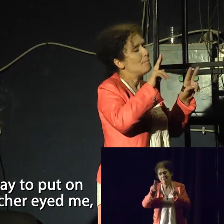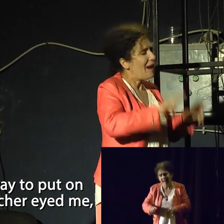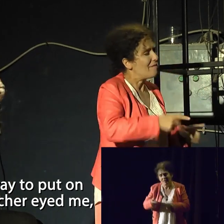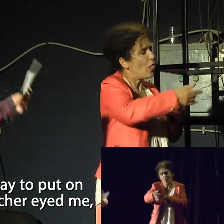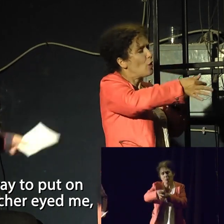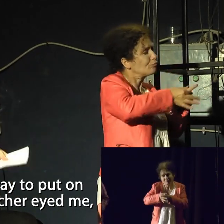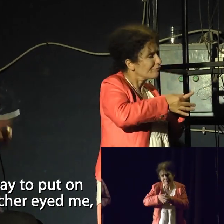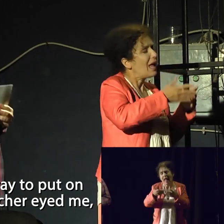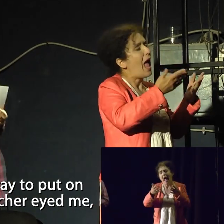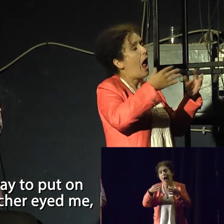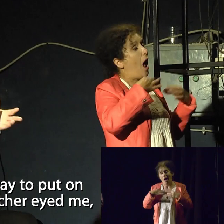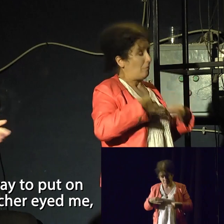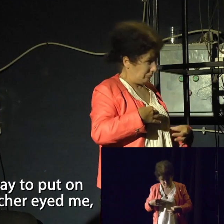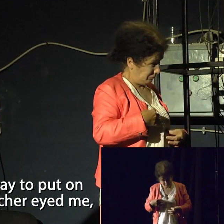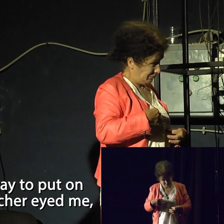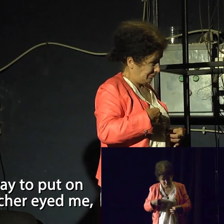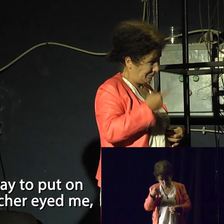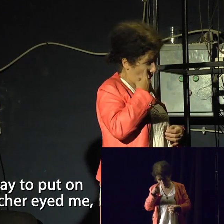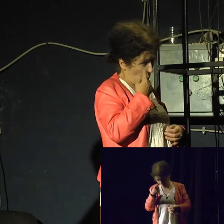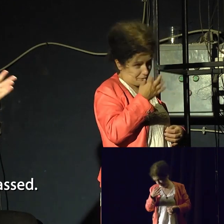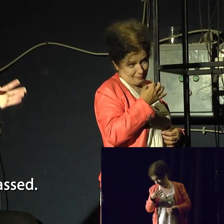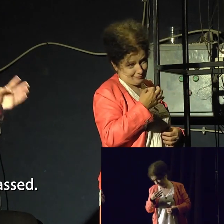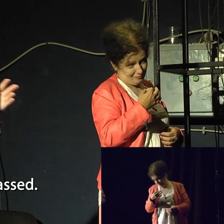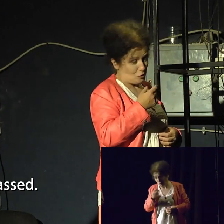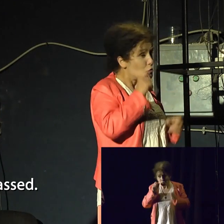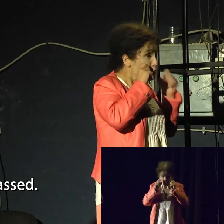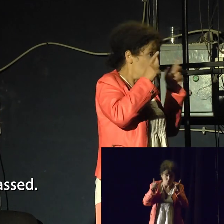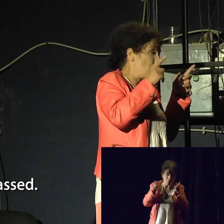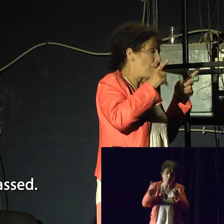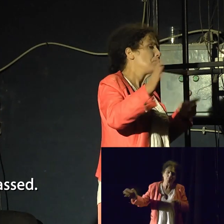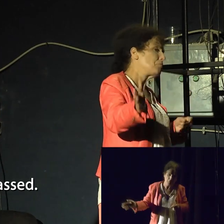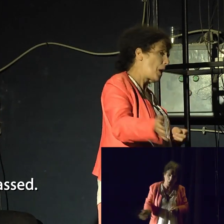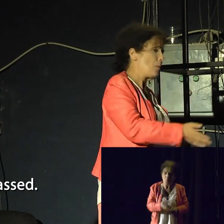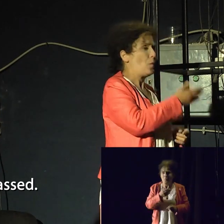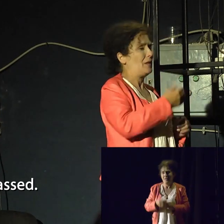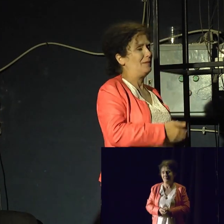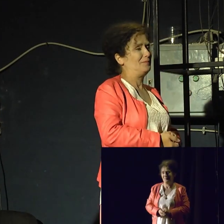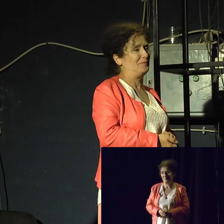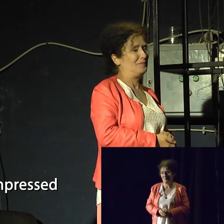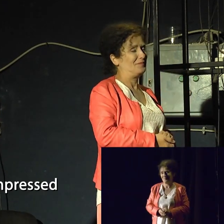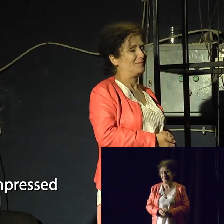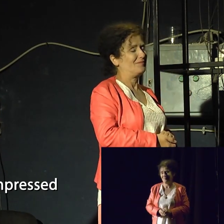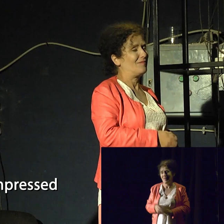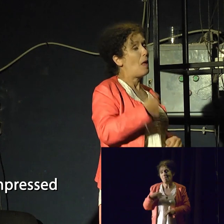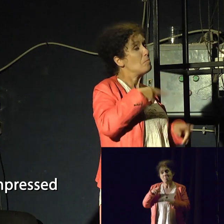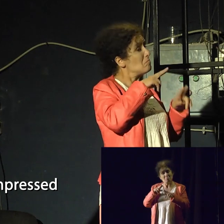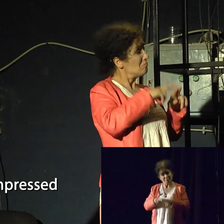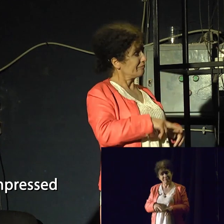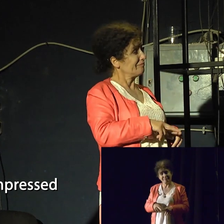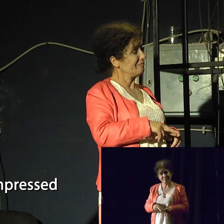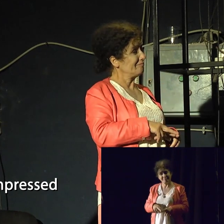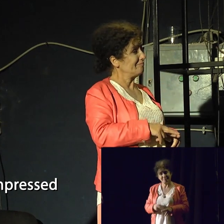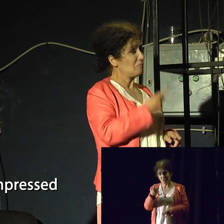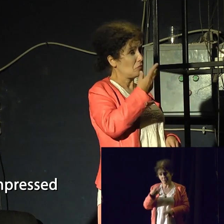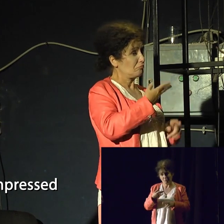става кондом, класната ме гледаше под око, така малце чудничко, ама ете, некако пројди тоа. И ми остави